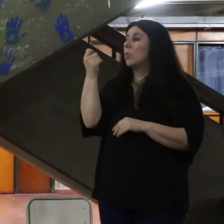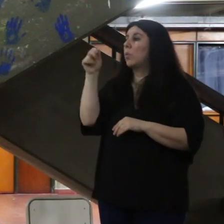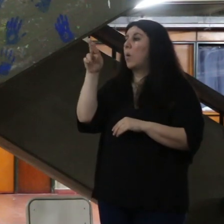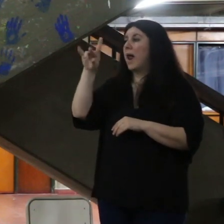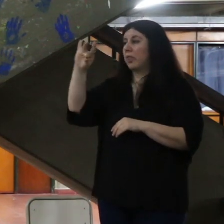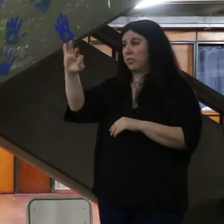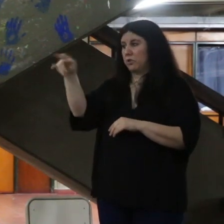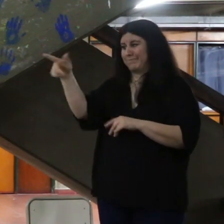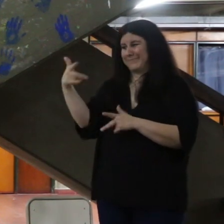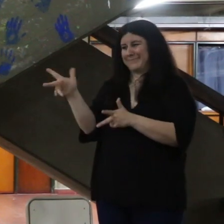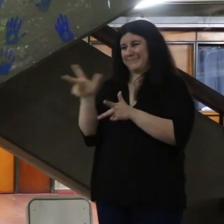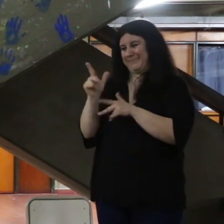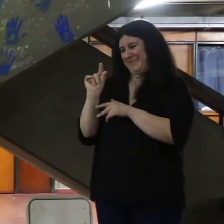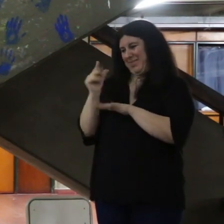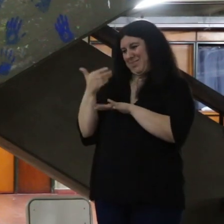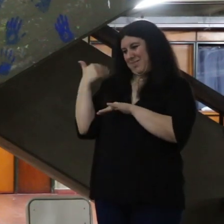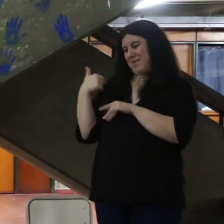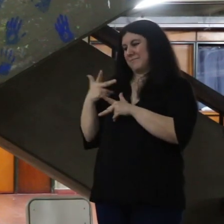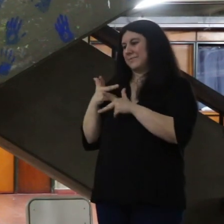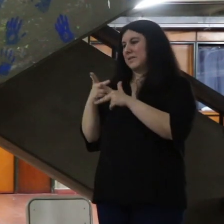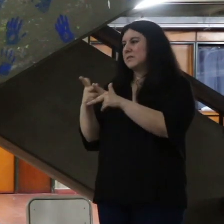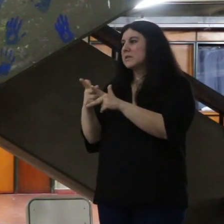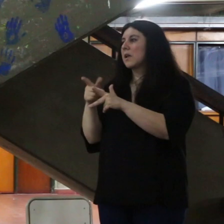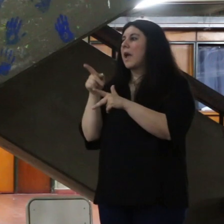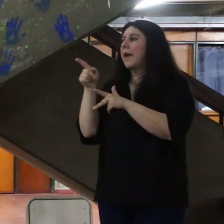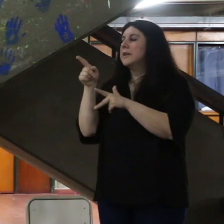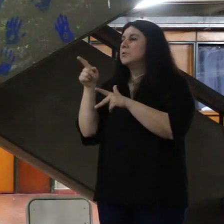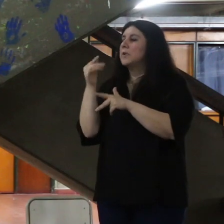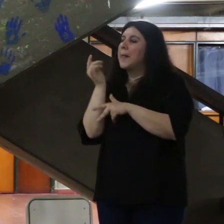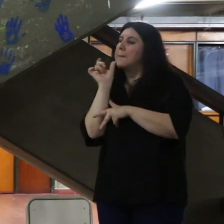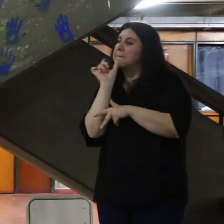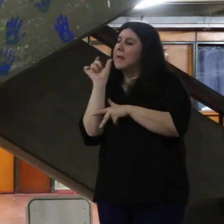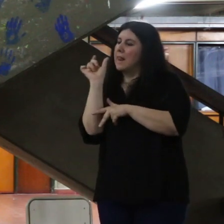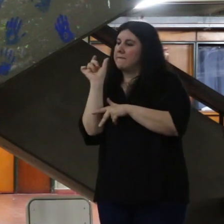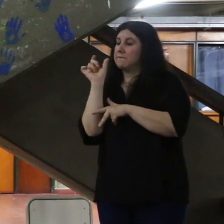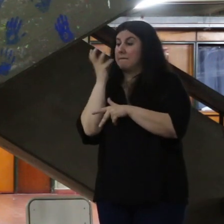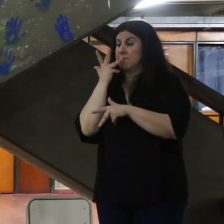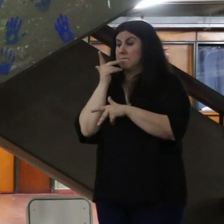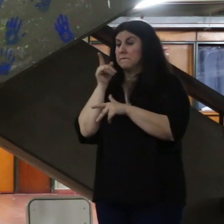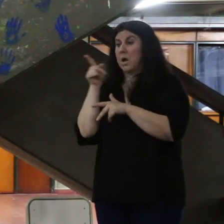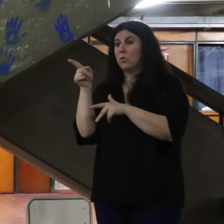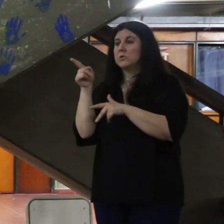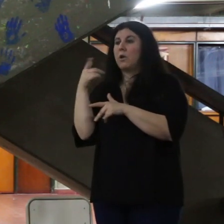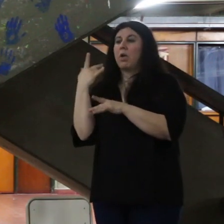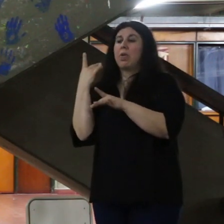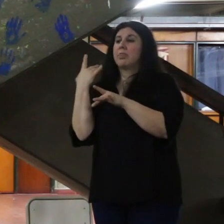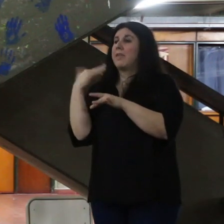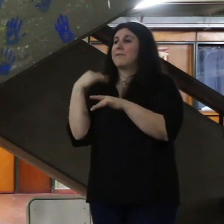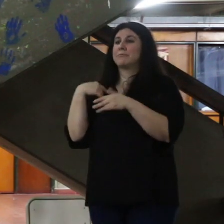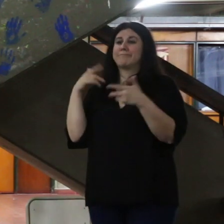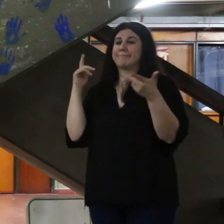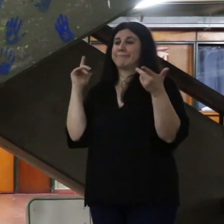Eduardo hace un ratito, ¿sí? Y es una palabra que a mí me gusta mucho. Tenemos que celebrar.